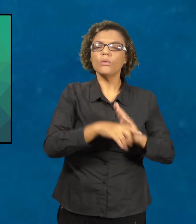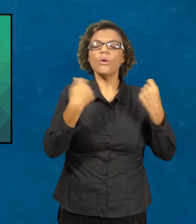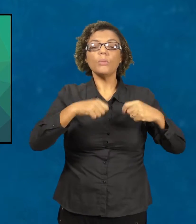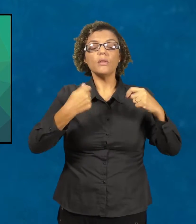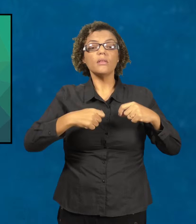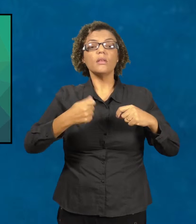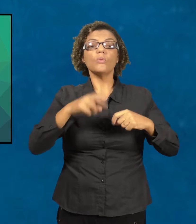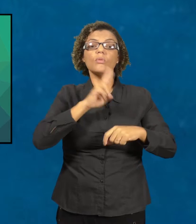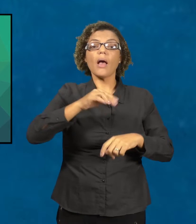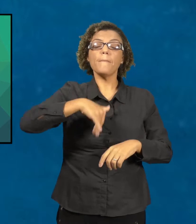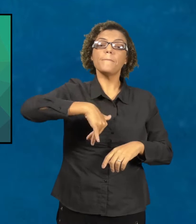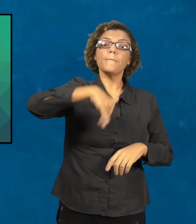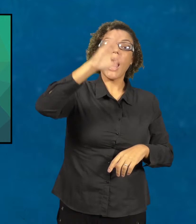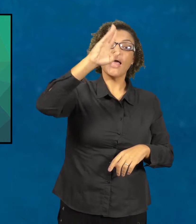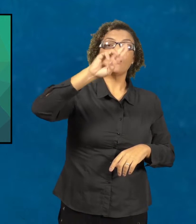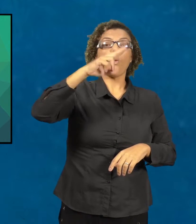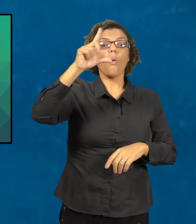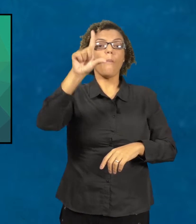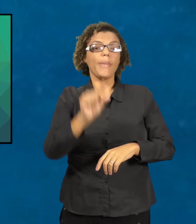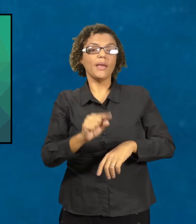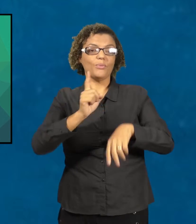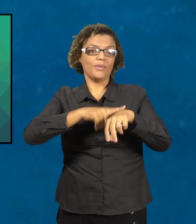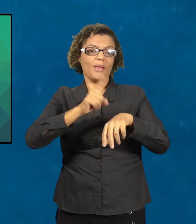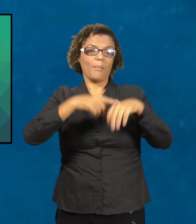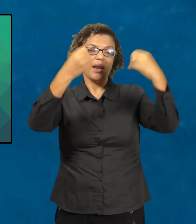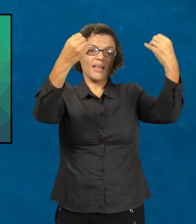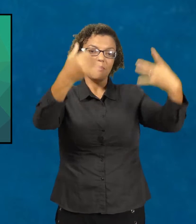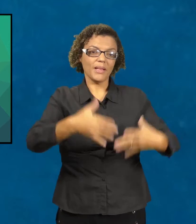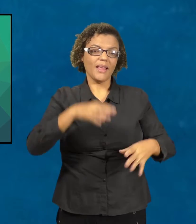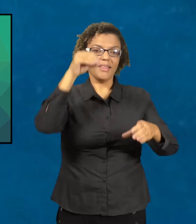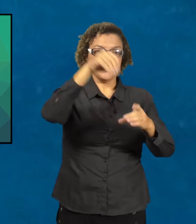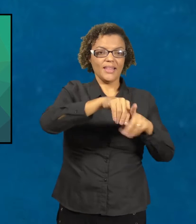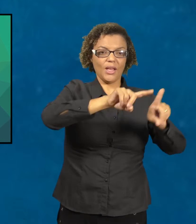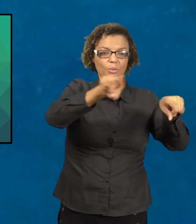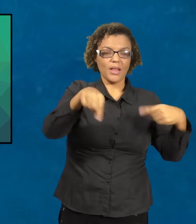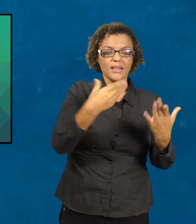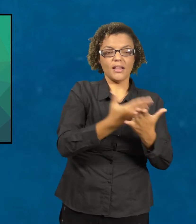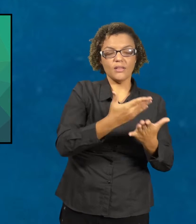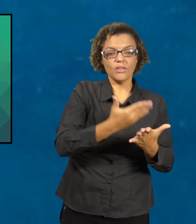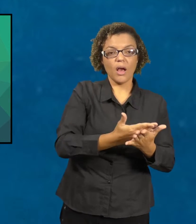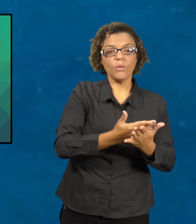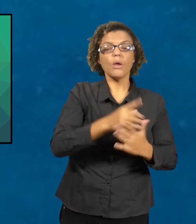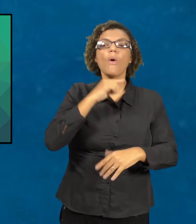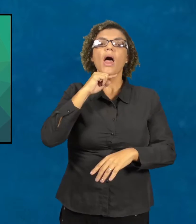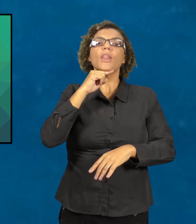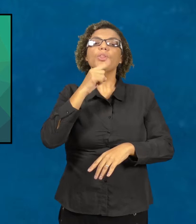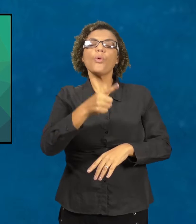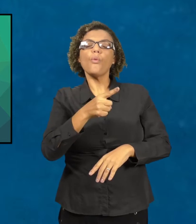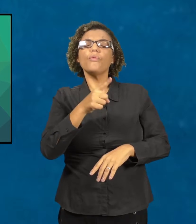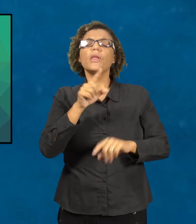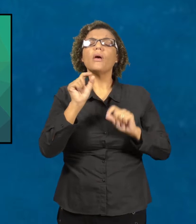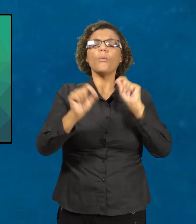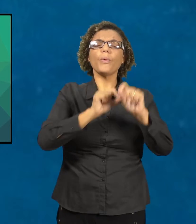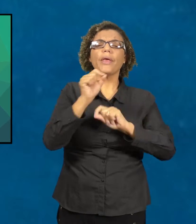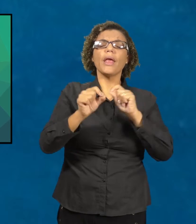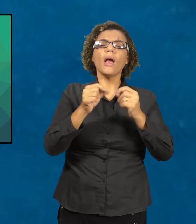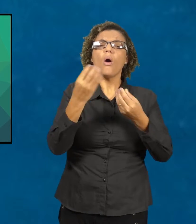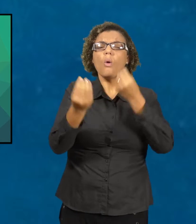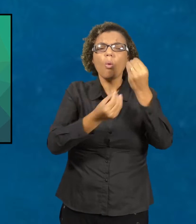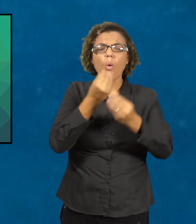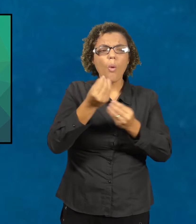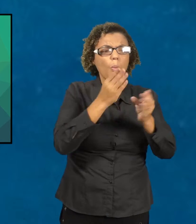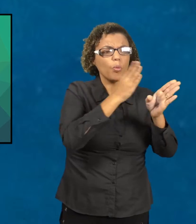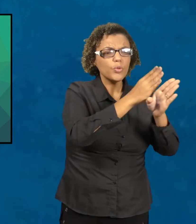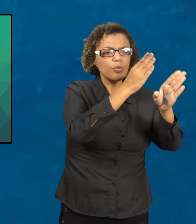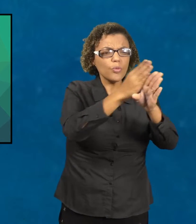aula. A dúvida que resta é: como podemos descobrir o modelo mental de alguém se ele se trata de algo interno e